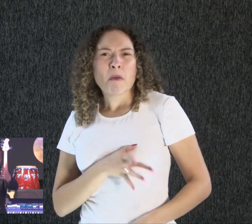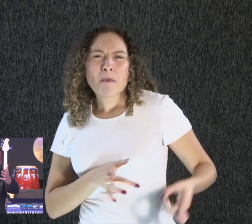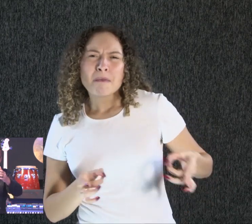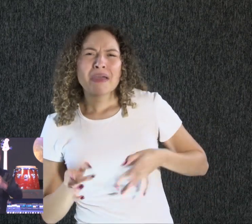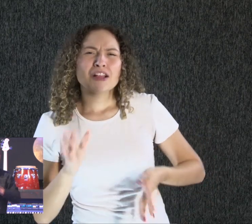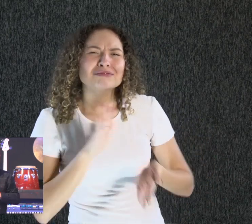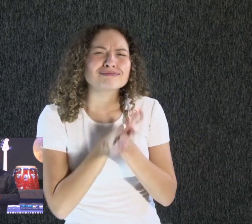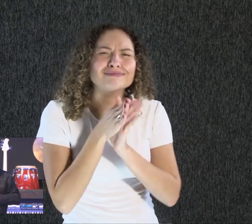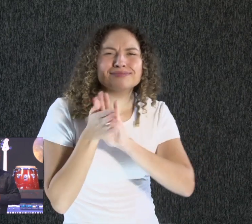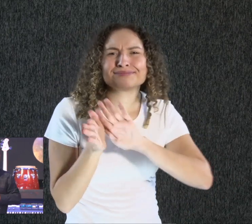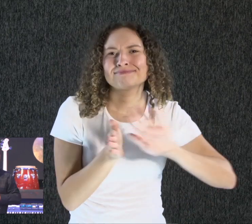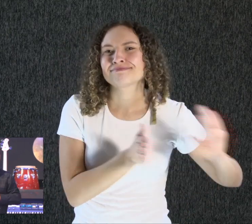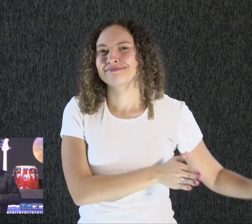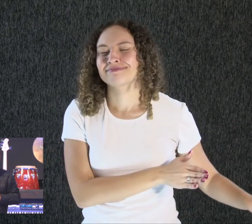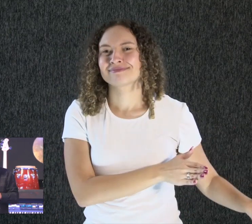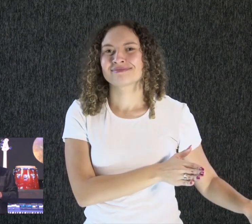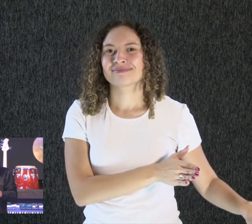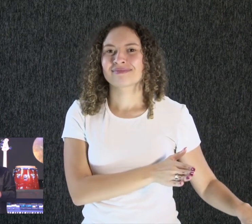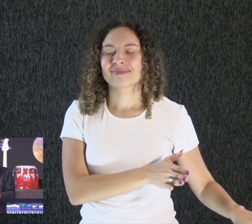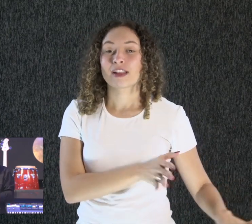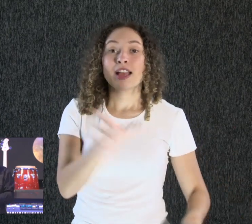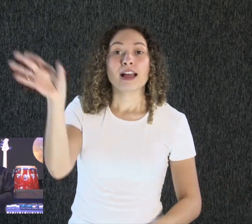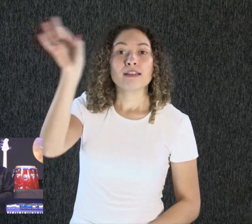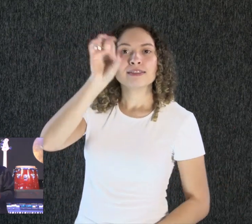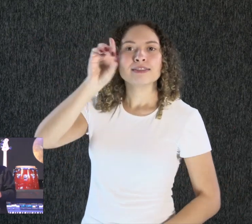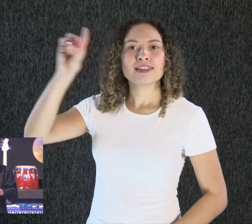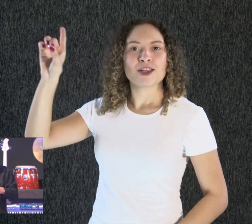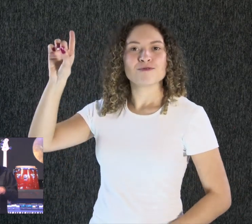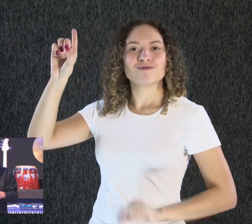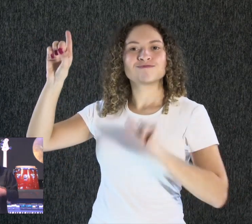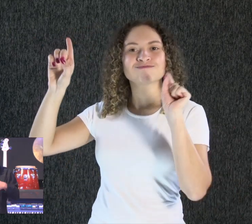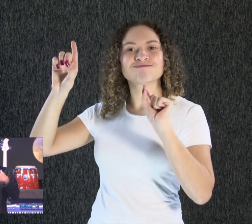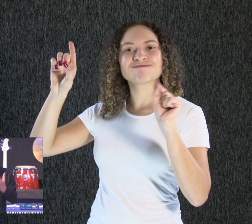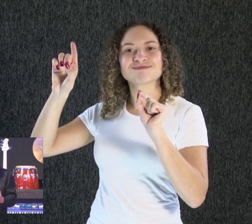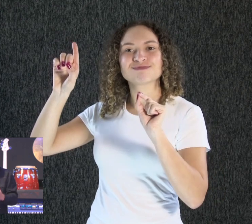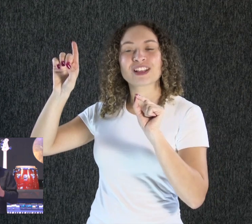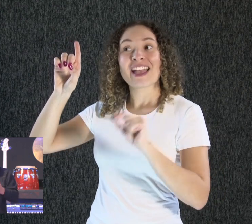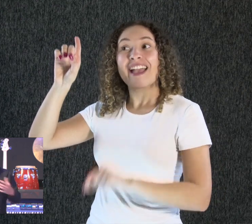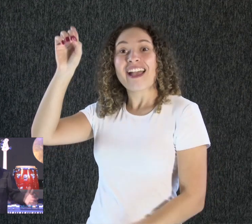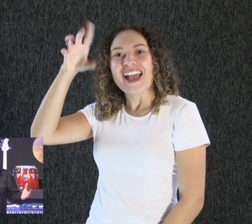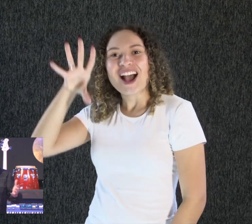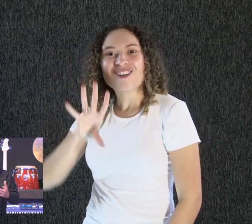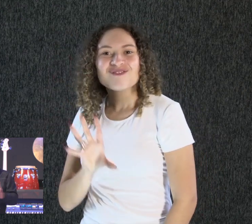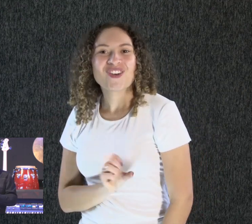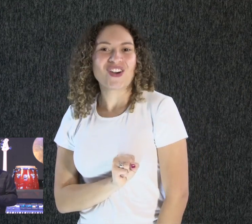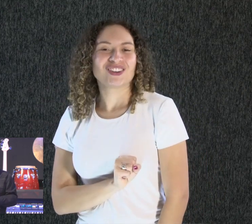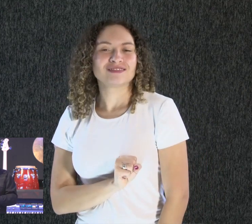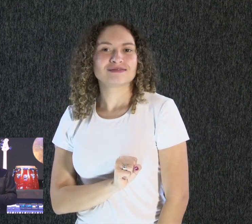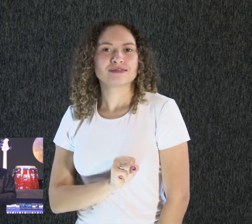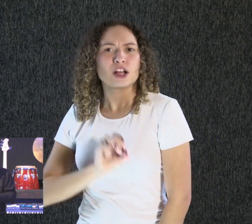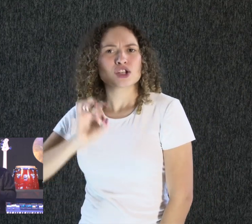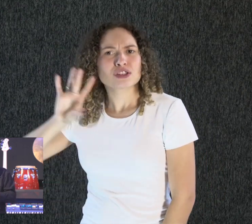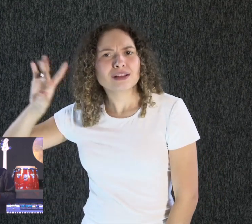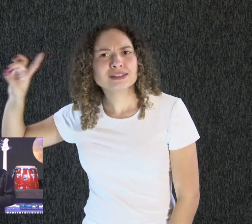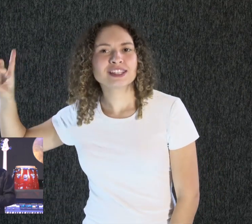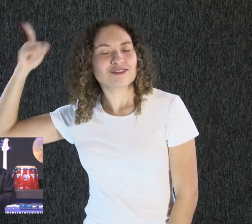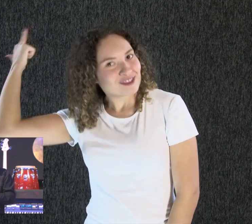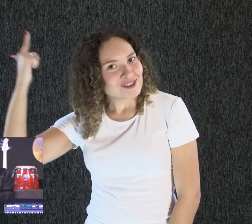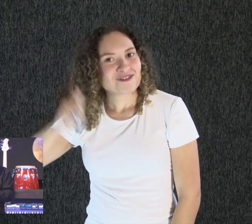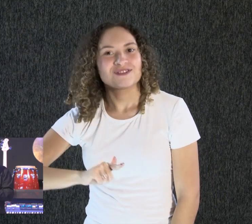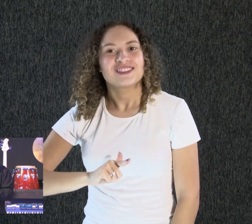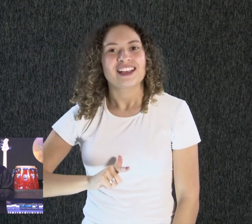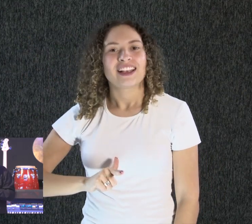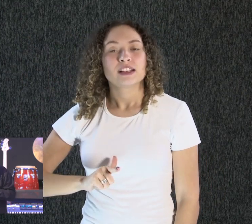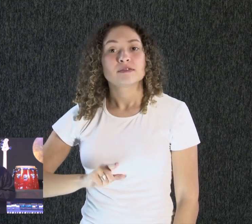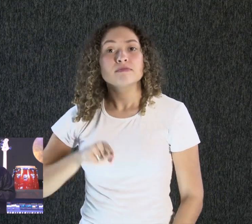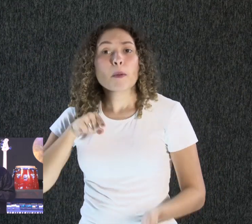fora o medo. É a presença de Deus, porque Deus é a fonte de todo amor. Deus é amor. Só